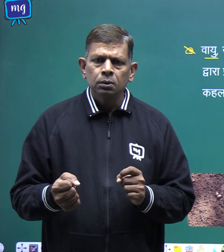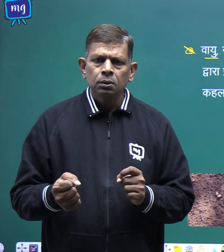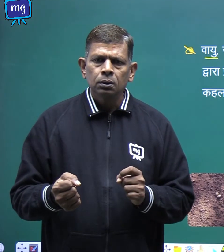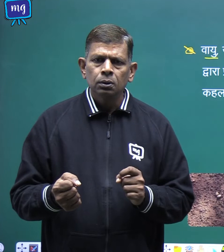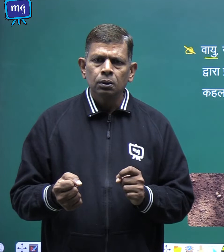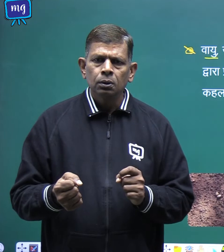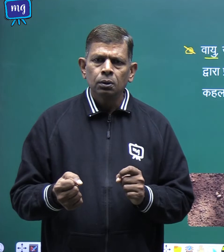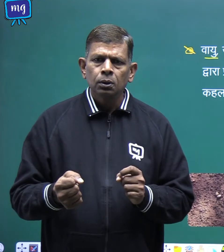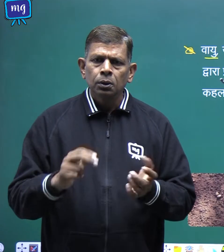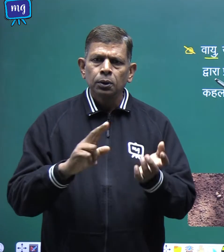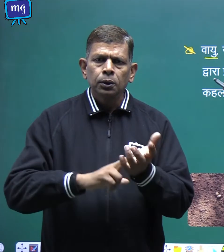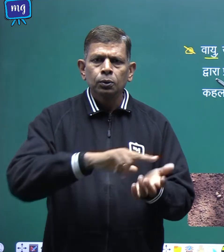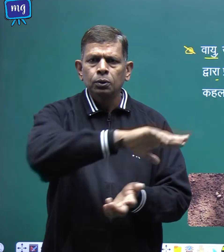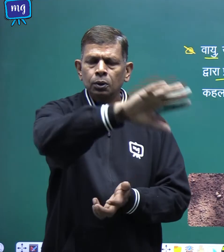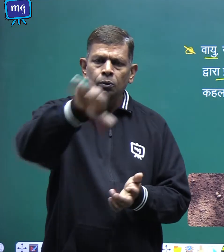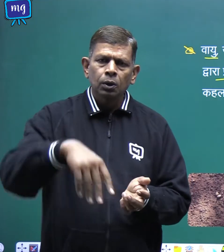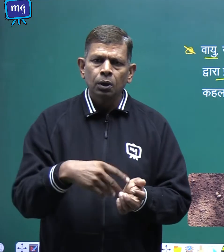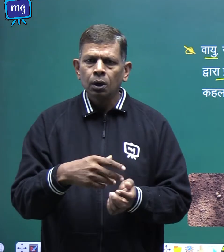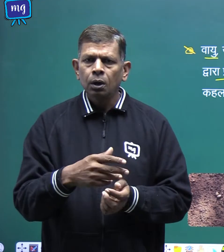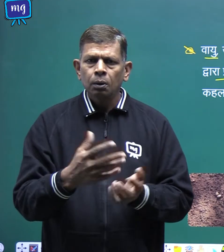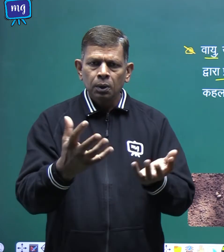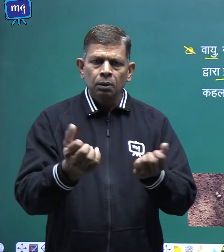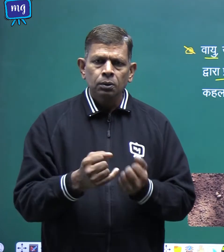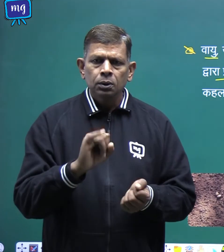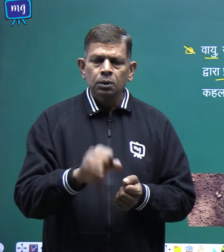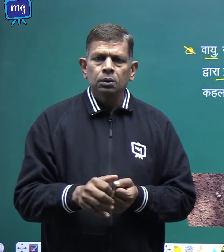प्रकृति द्वारा प्राप्त होते हैं।